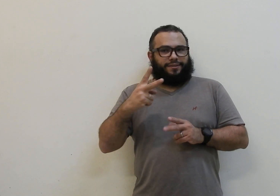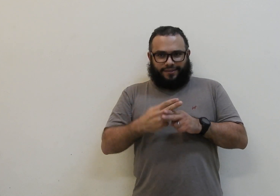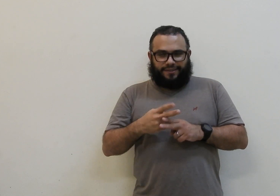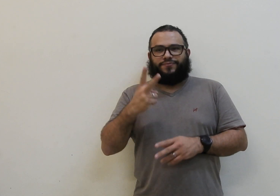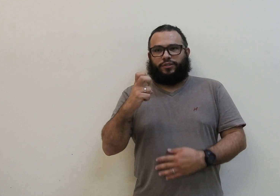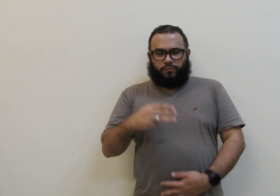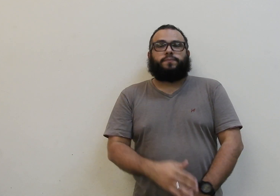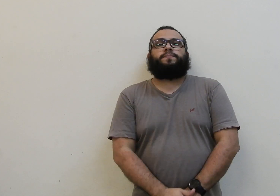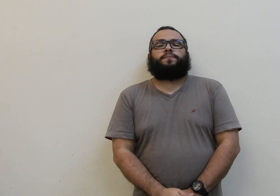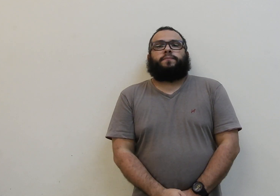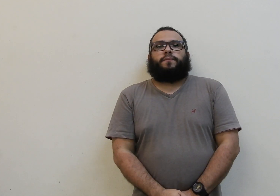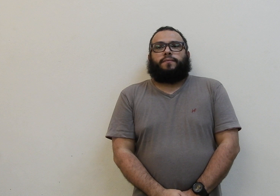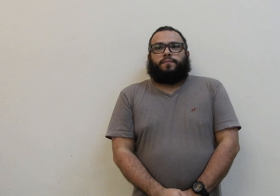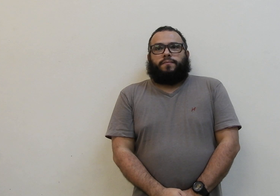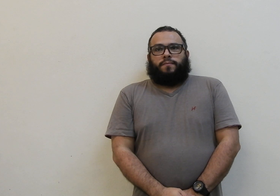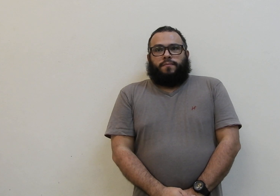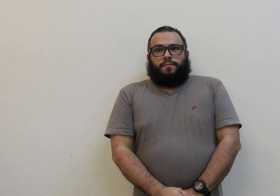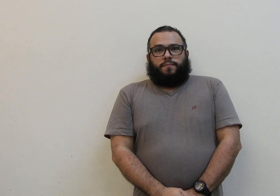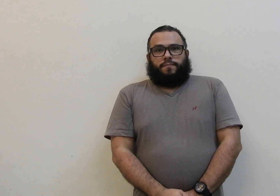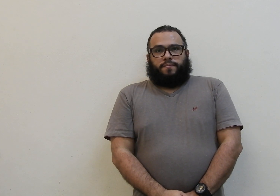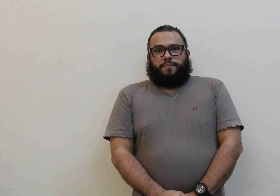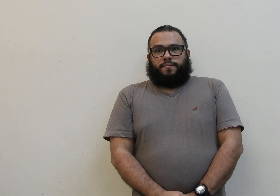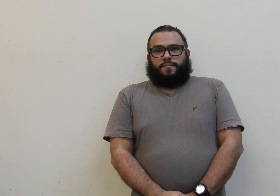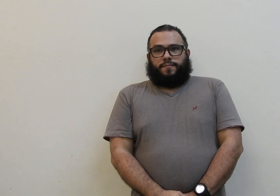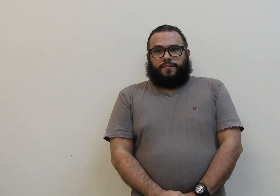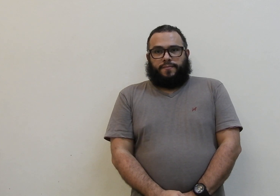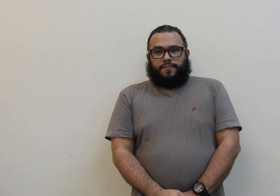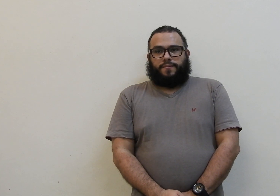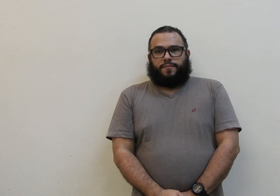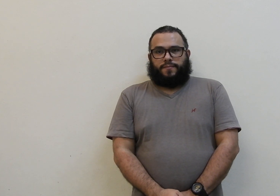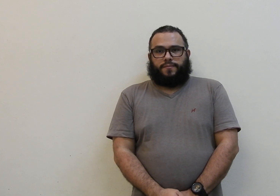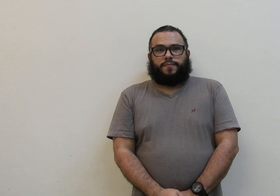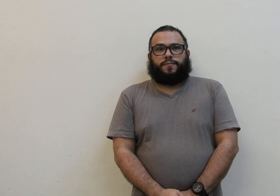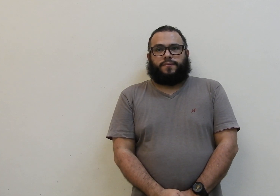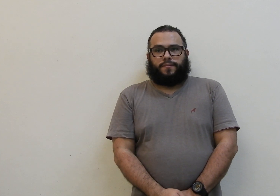Para. Fica aqui, sabe que se desligar, avisa.